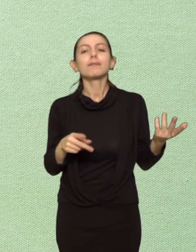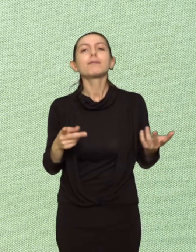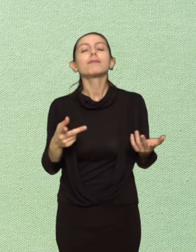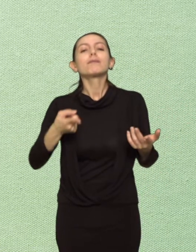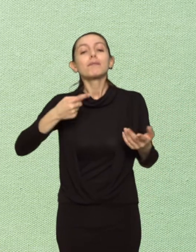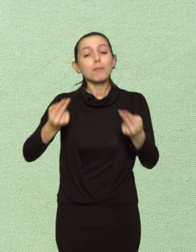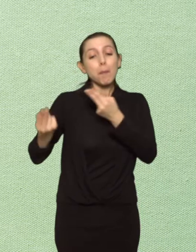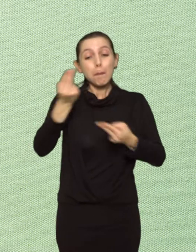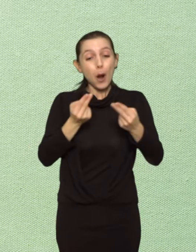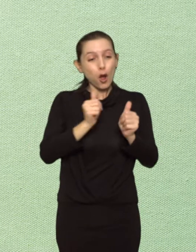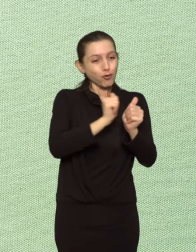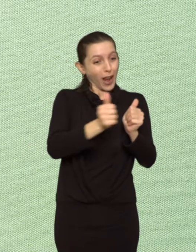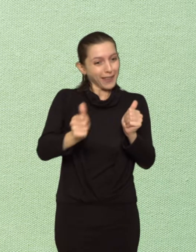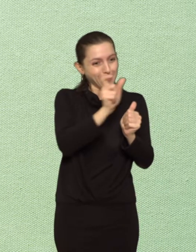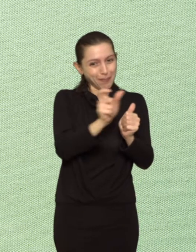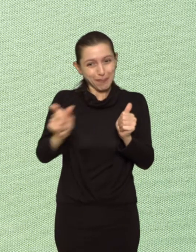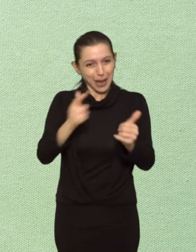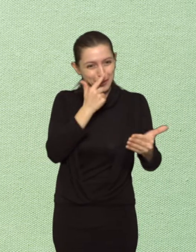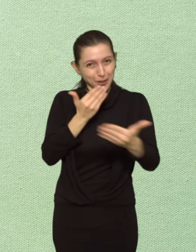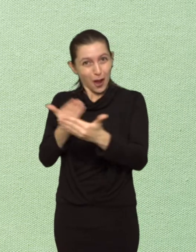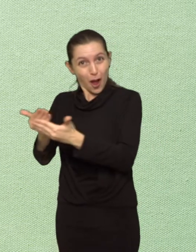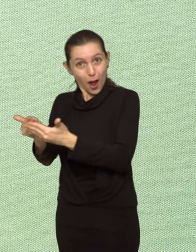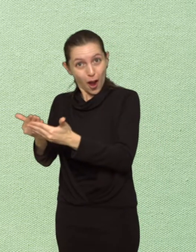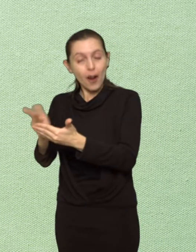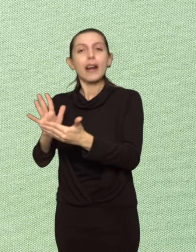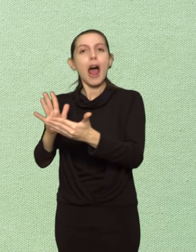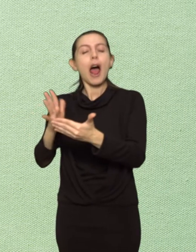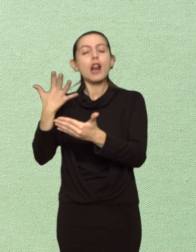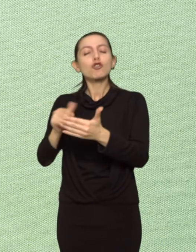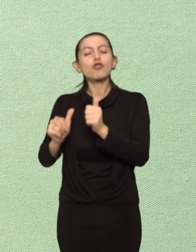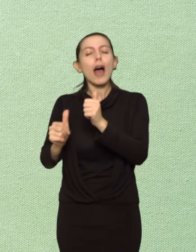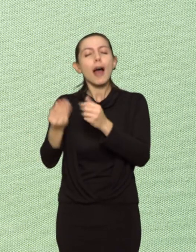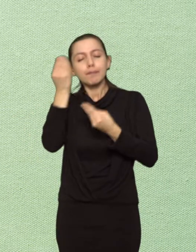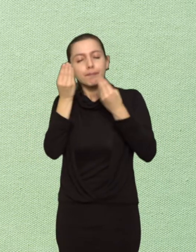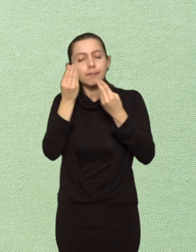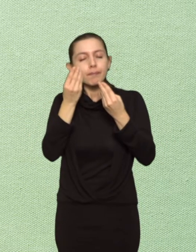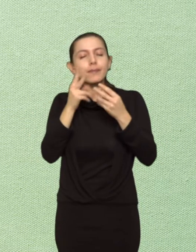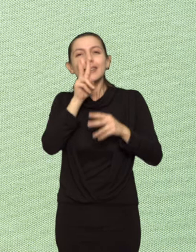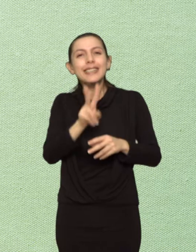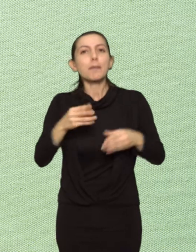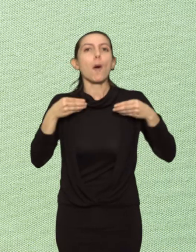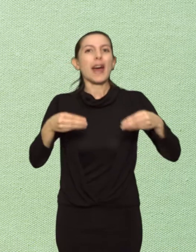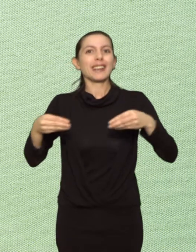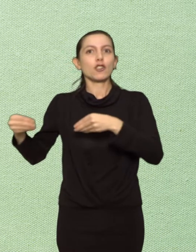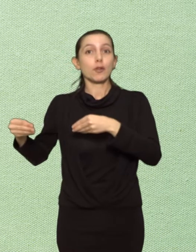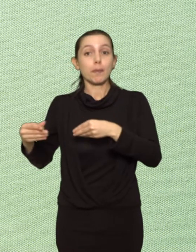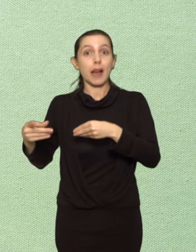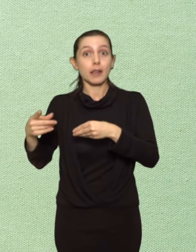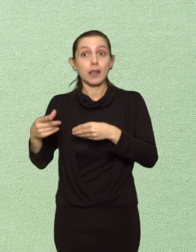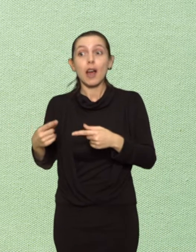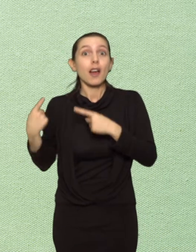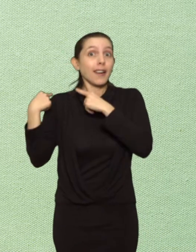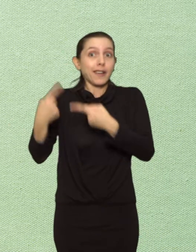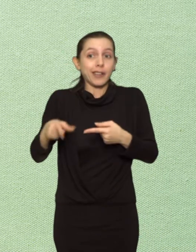prevedere progetti personalizzati partecipati. Cioè la personalizzazione è fondamentale, oggi non avviene